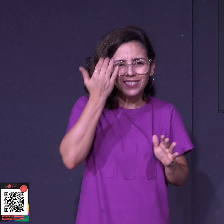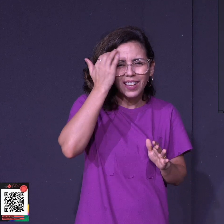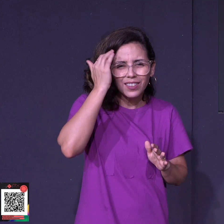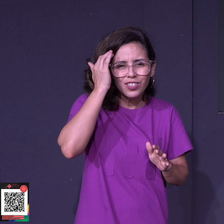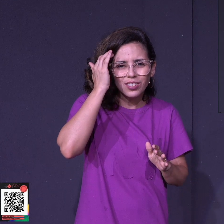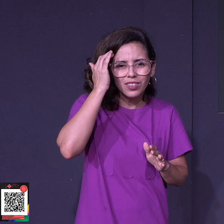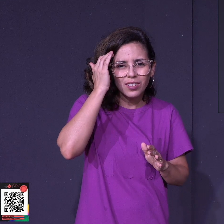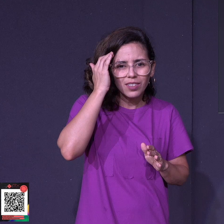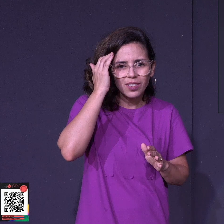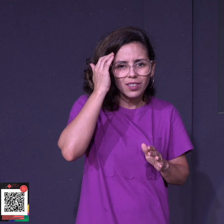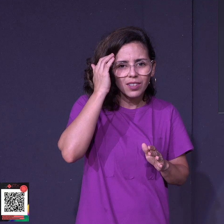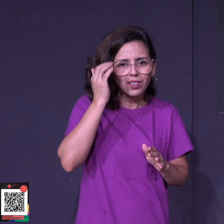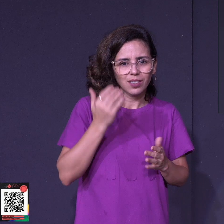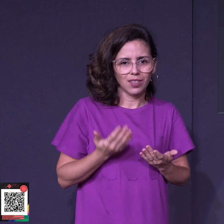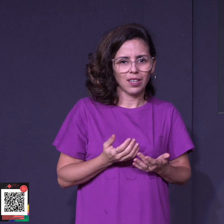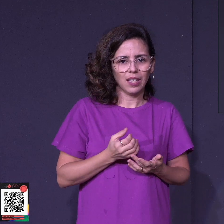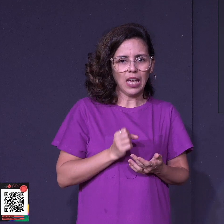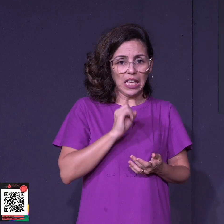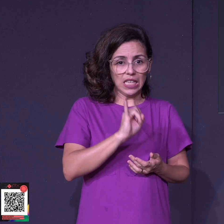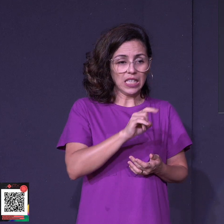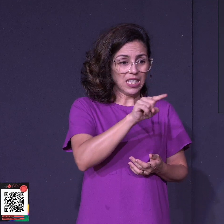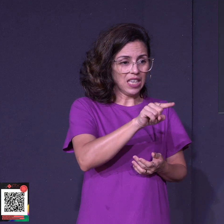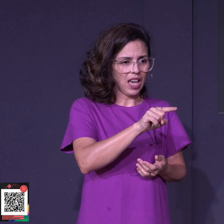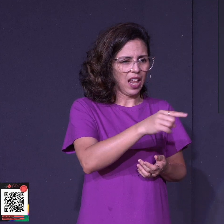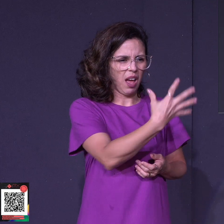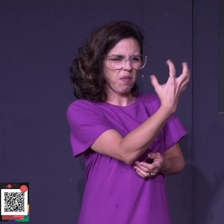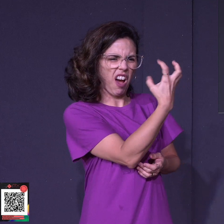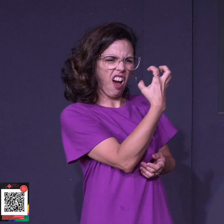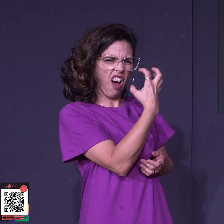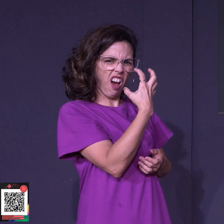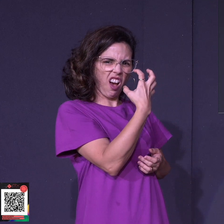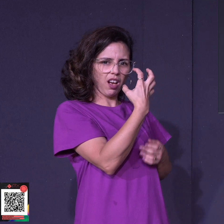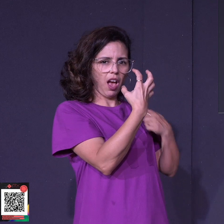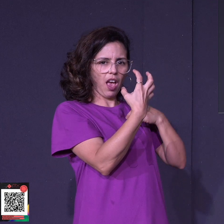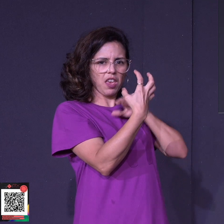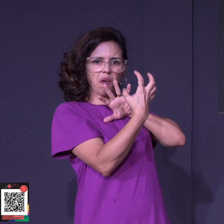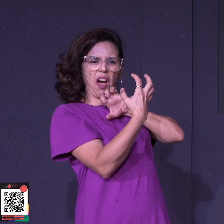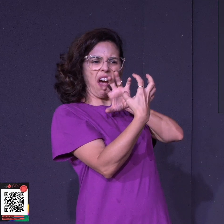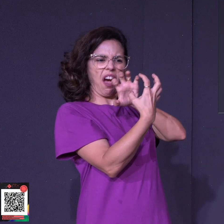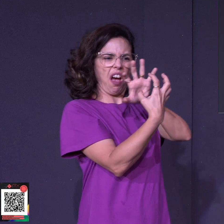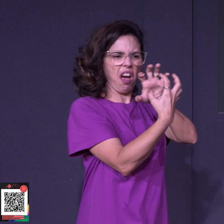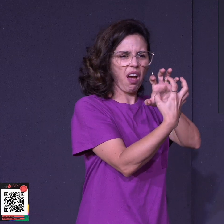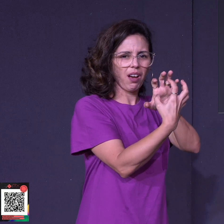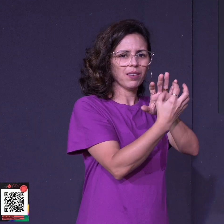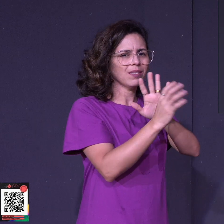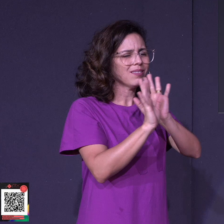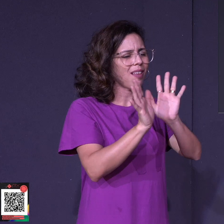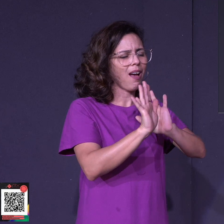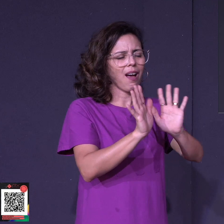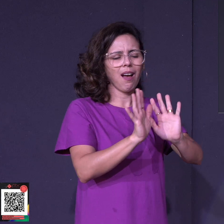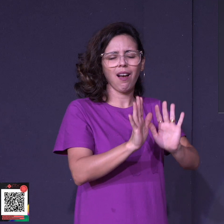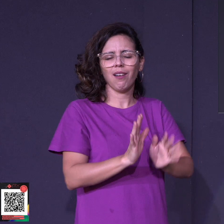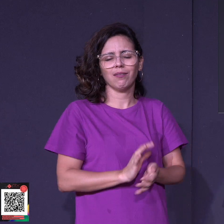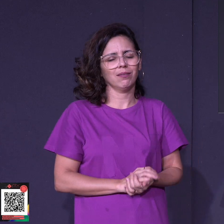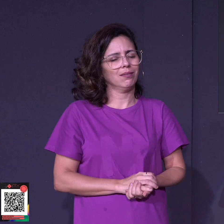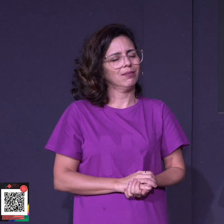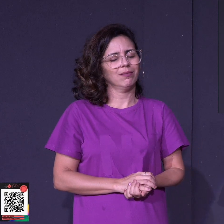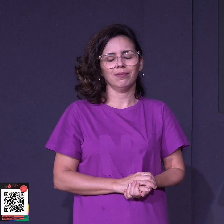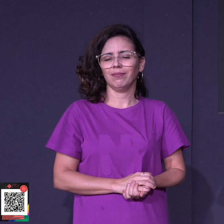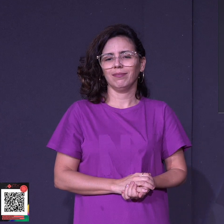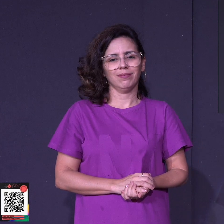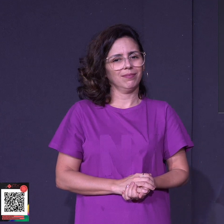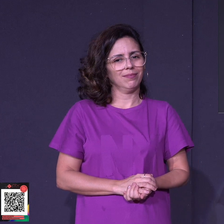é que a gente dê outra face, é que a gente não se defenda, não brigue. É